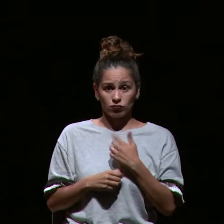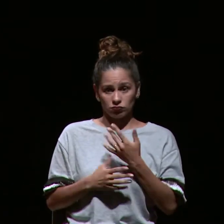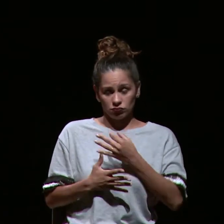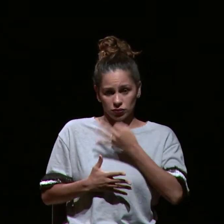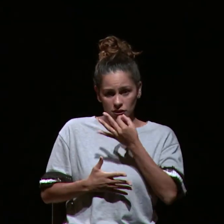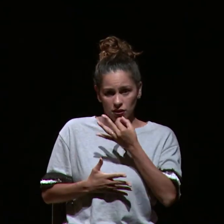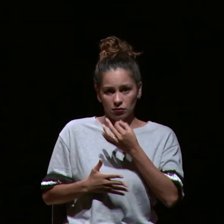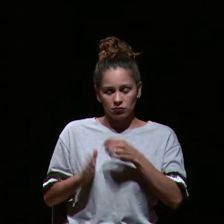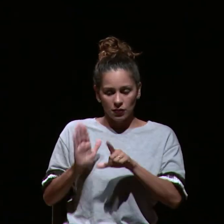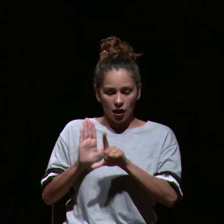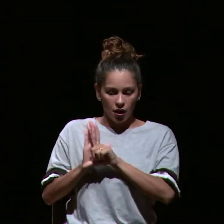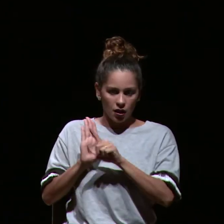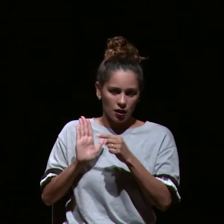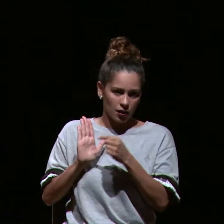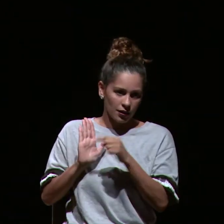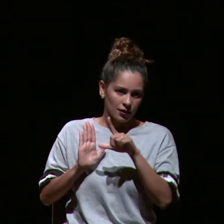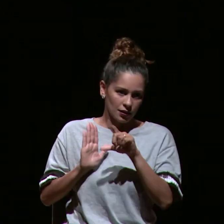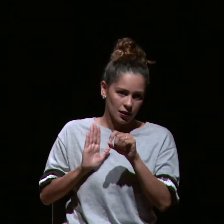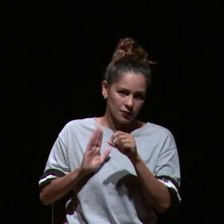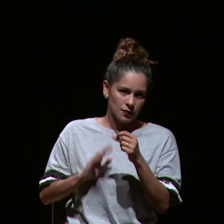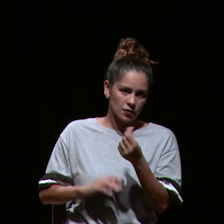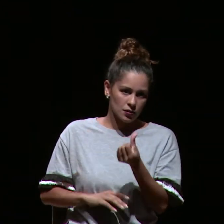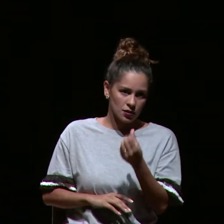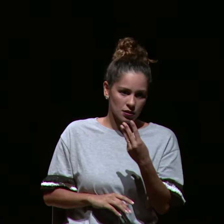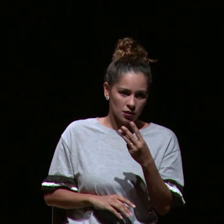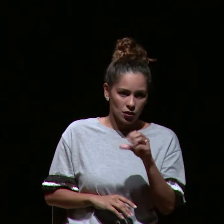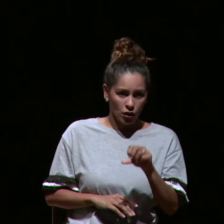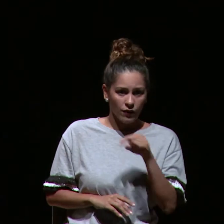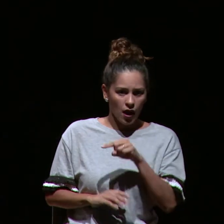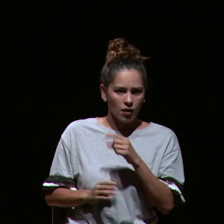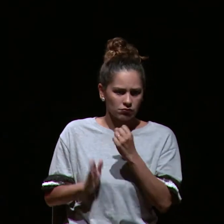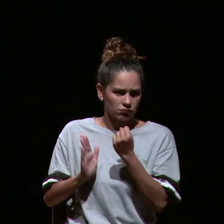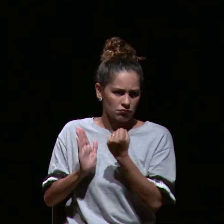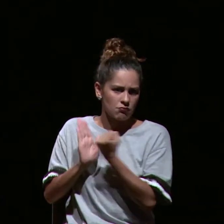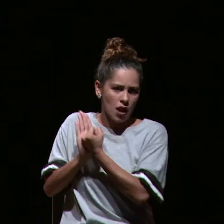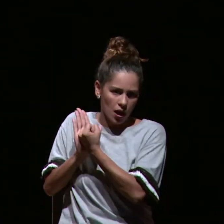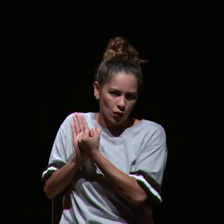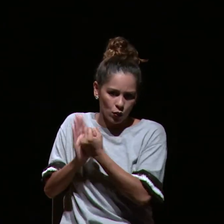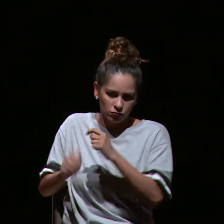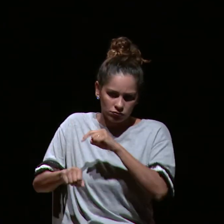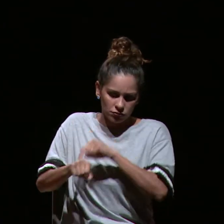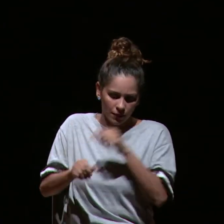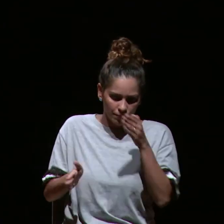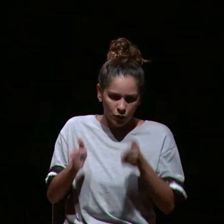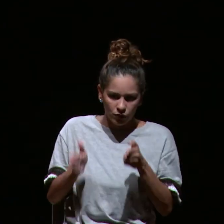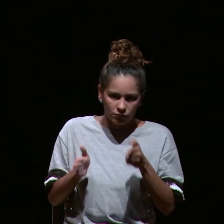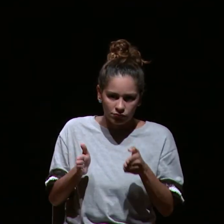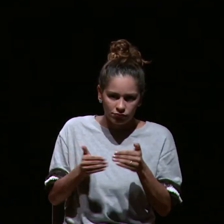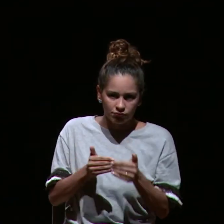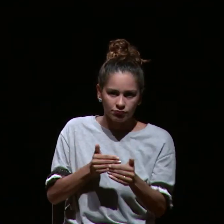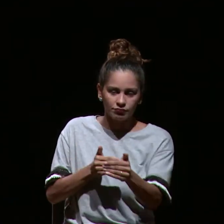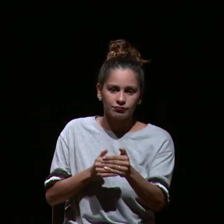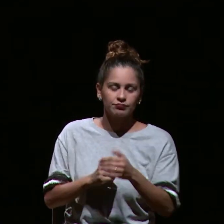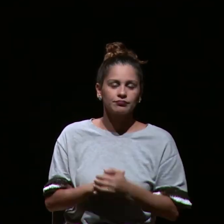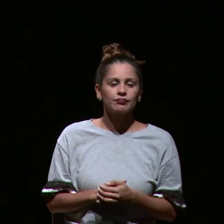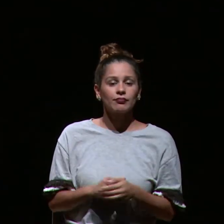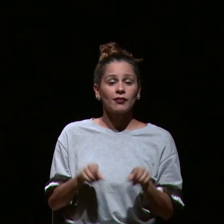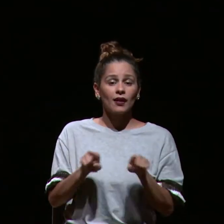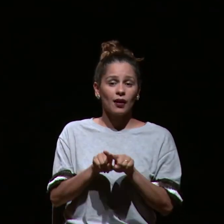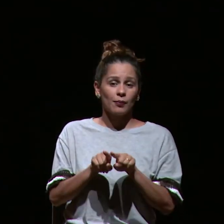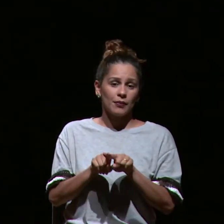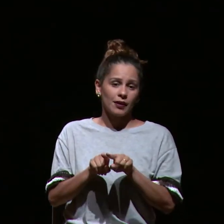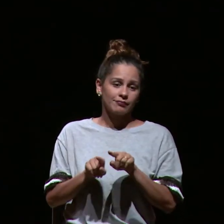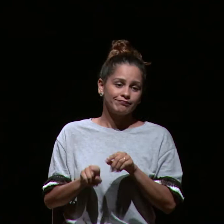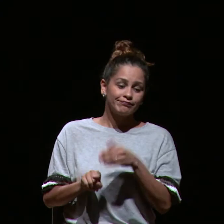10.639 um marco temporal dessas questões. Por outro lado, a acomodação desta agenda novembrista estabeleceu um